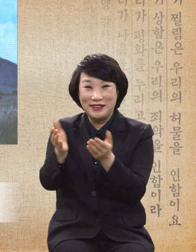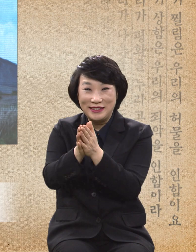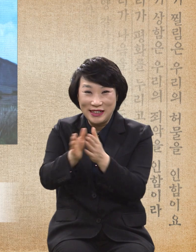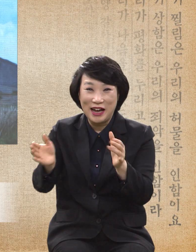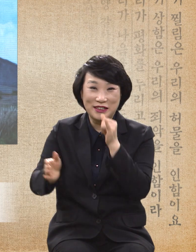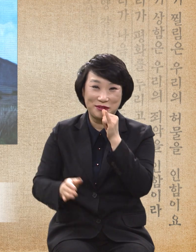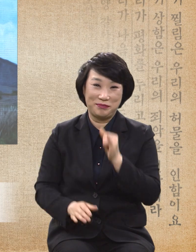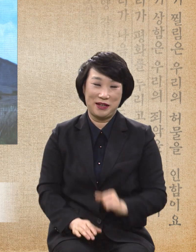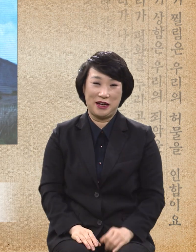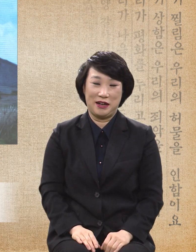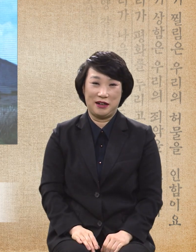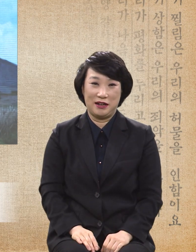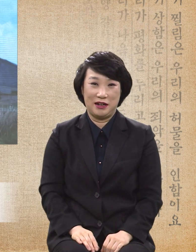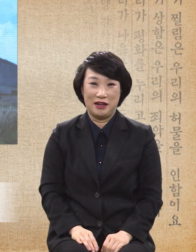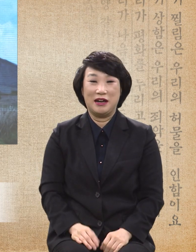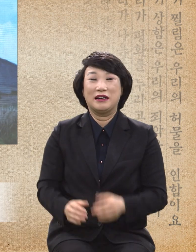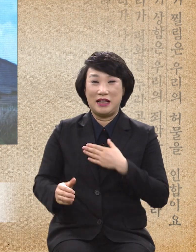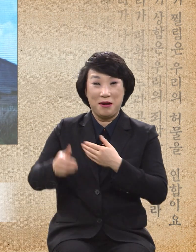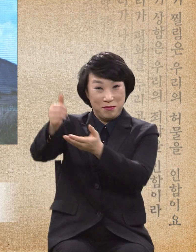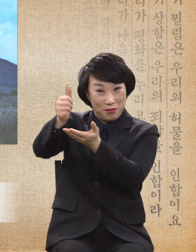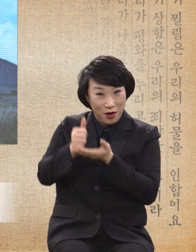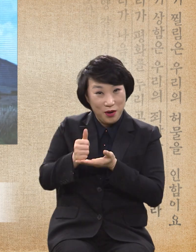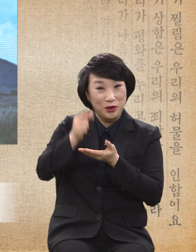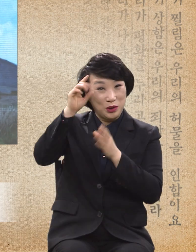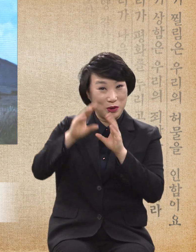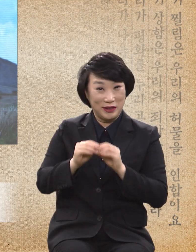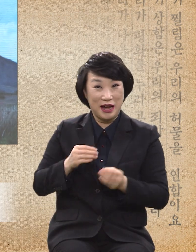일하시겠다는 것입니다. 받아들이면